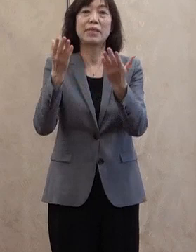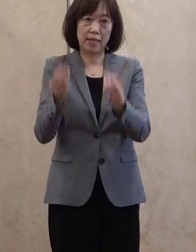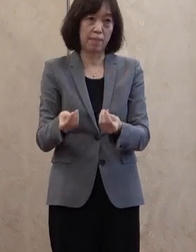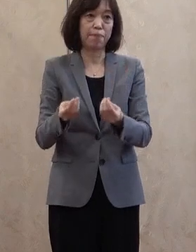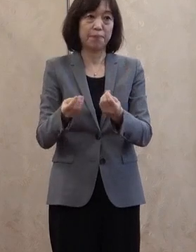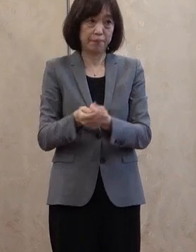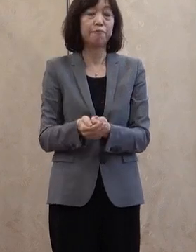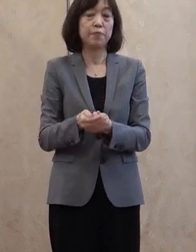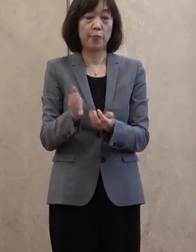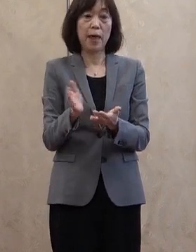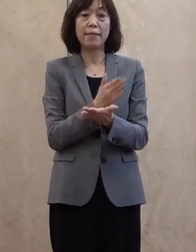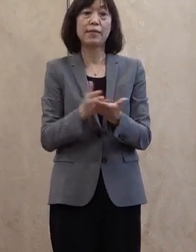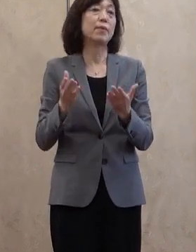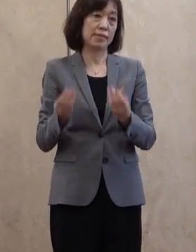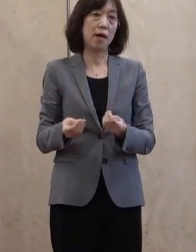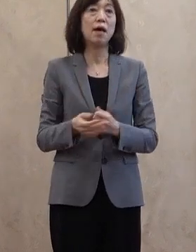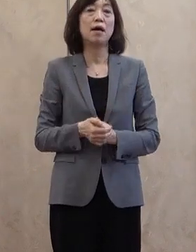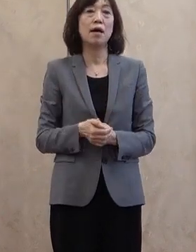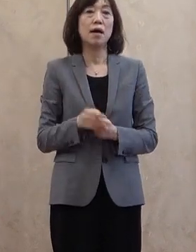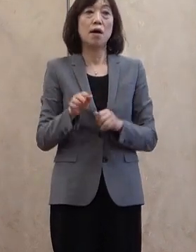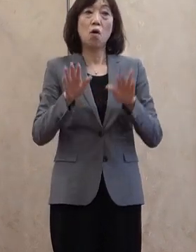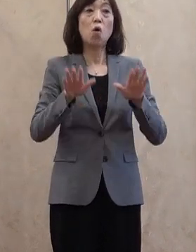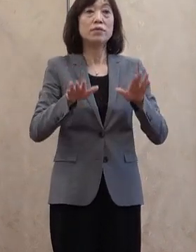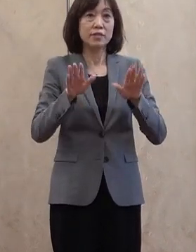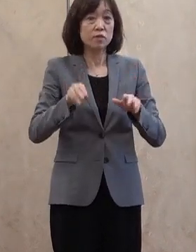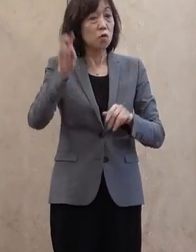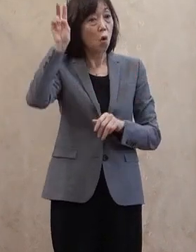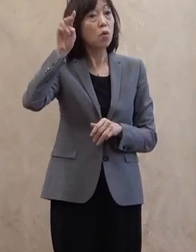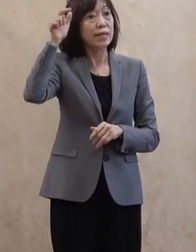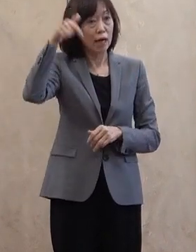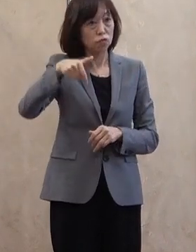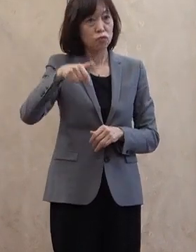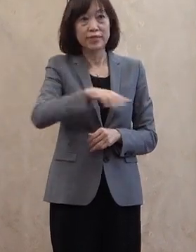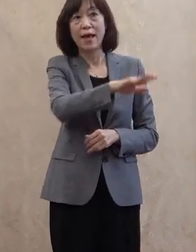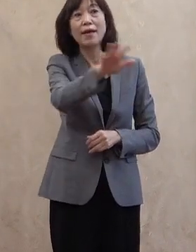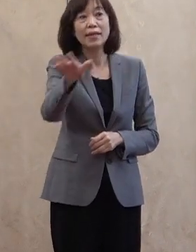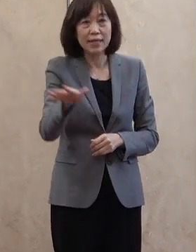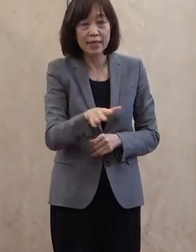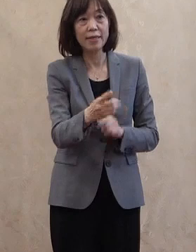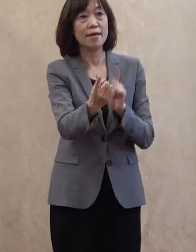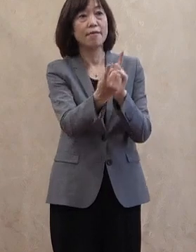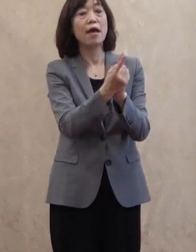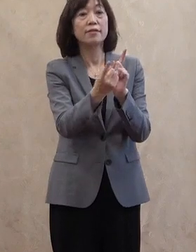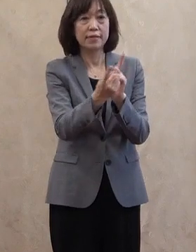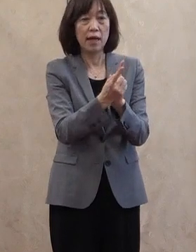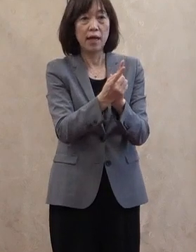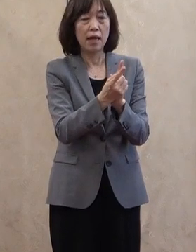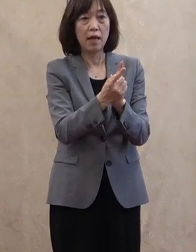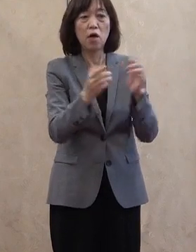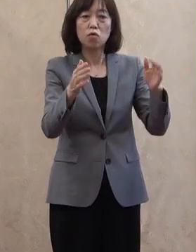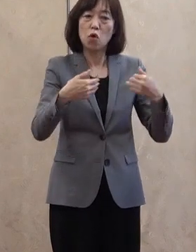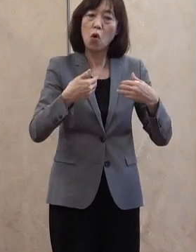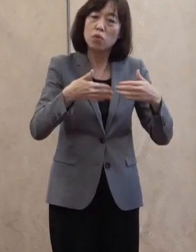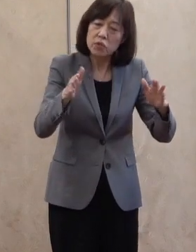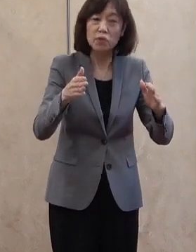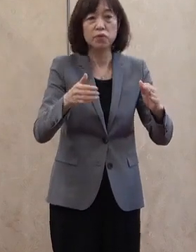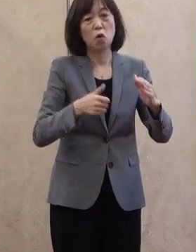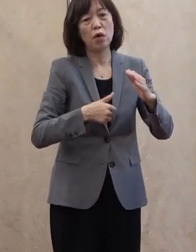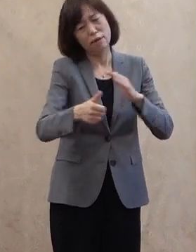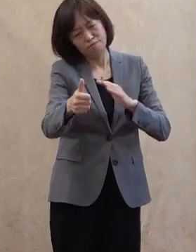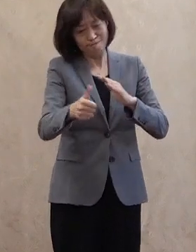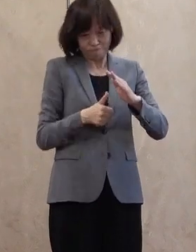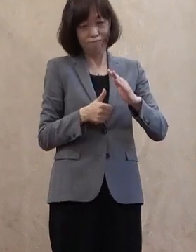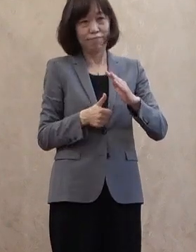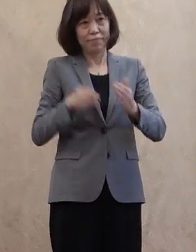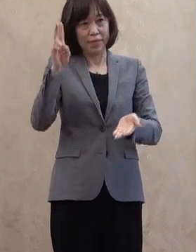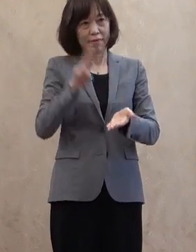をしたところです。本日大阪府全域に対して不要不急の外出の自粛の決